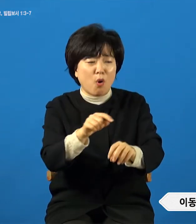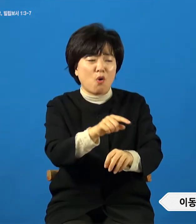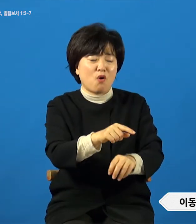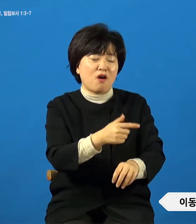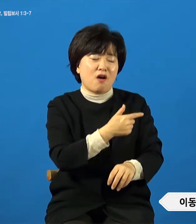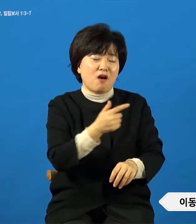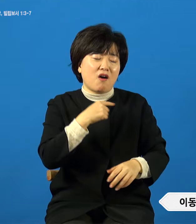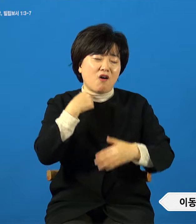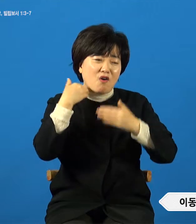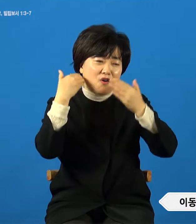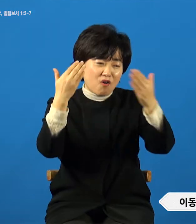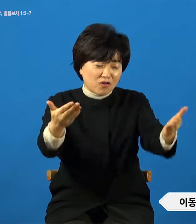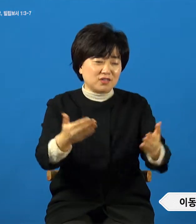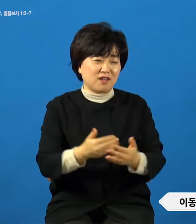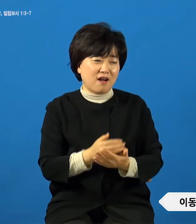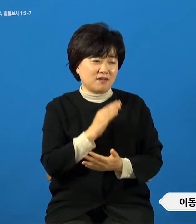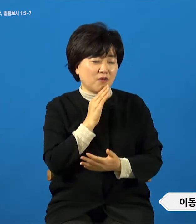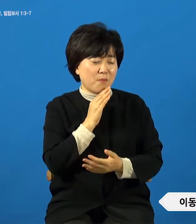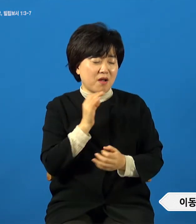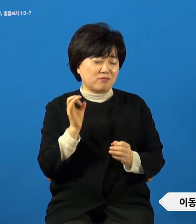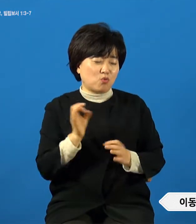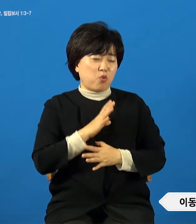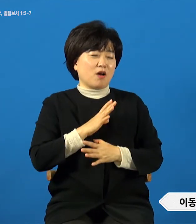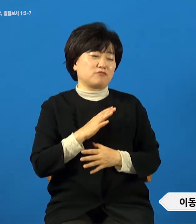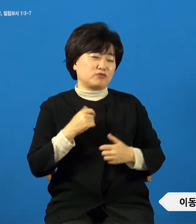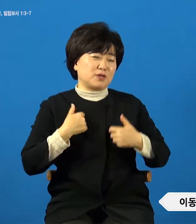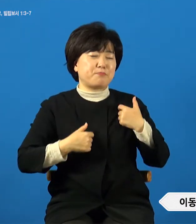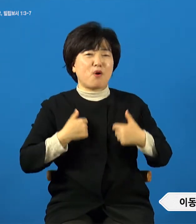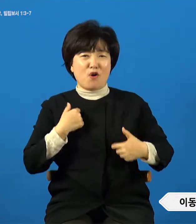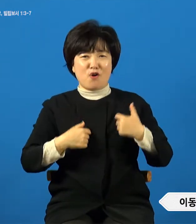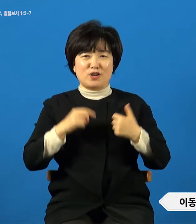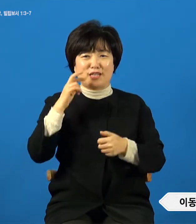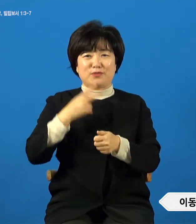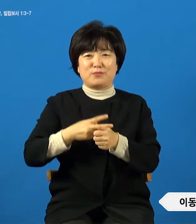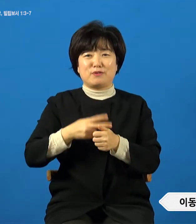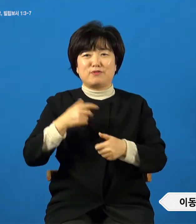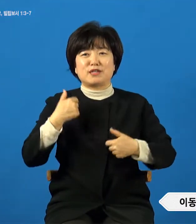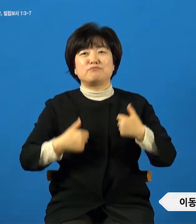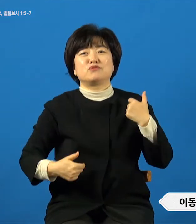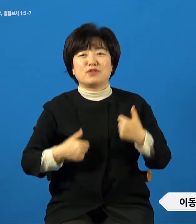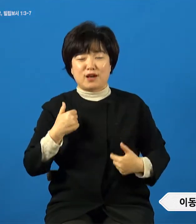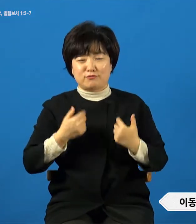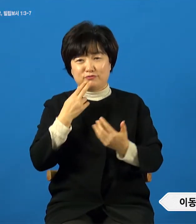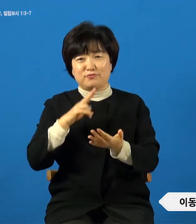있다는 놀라운 사실 때문에 바울은 너무너무 기뻐해서 바로 이 편지를 쓴 것입니다.